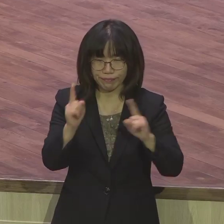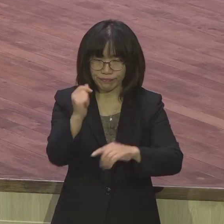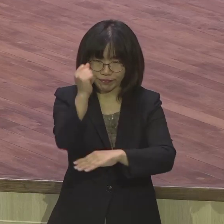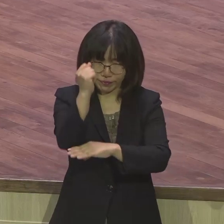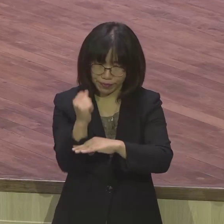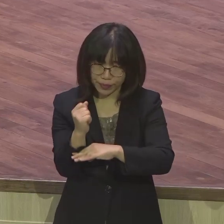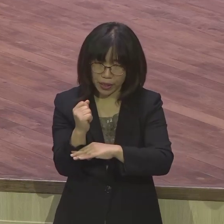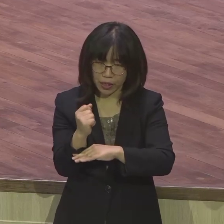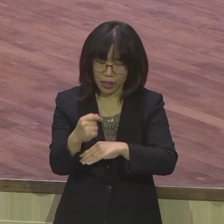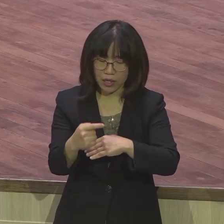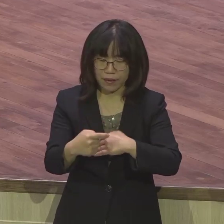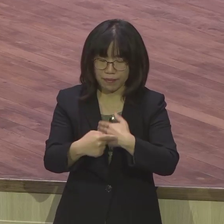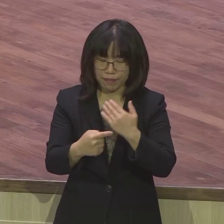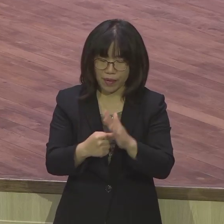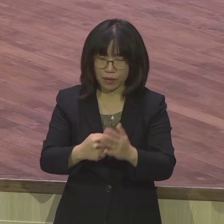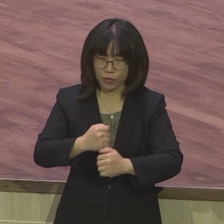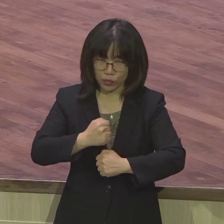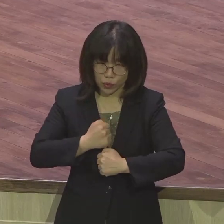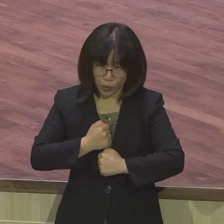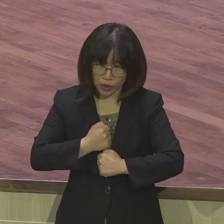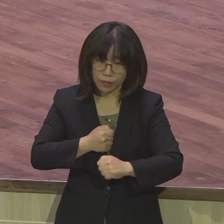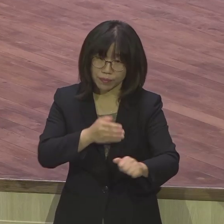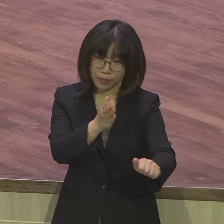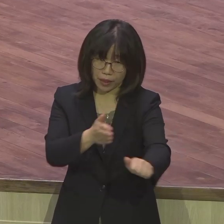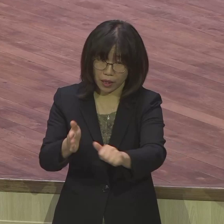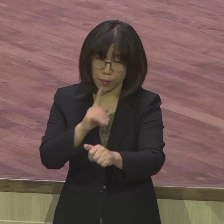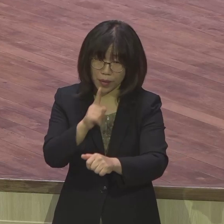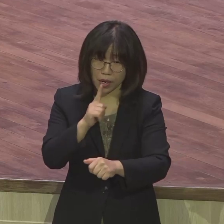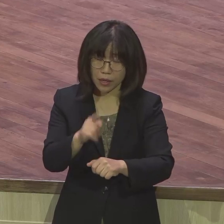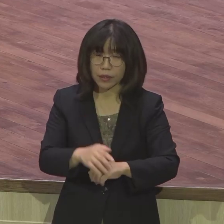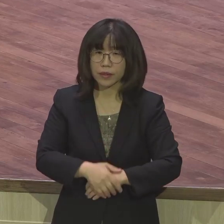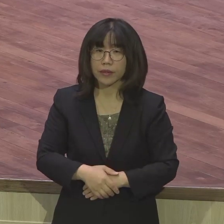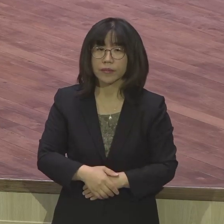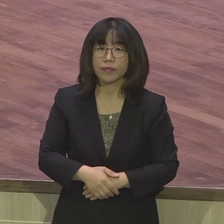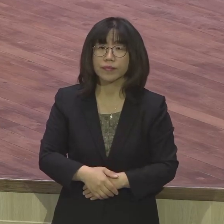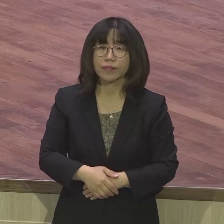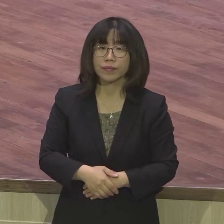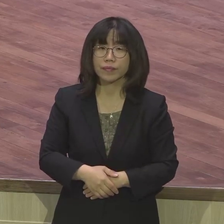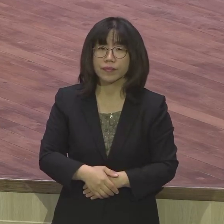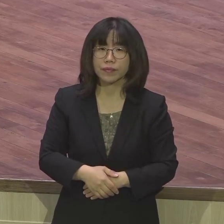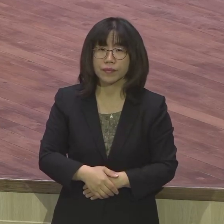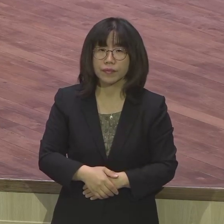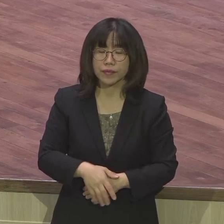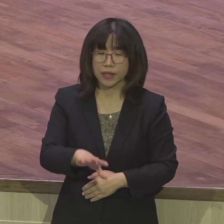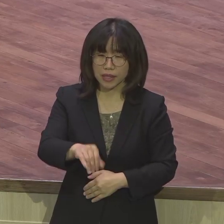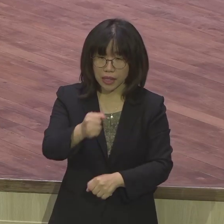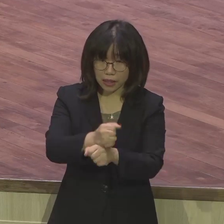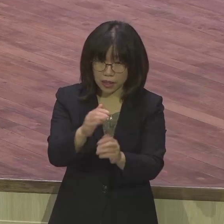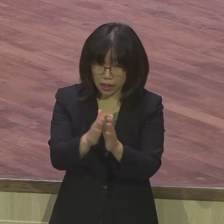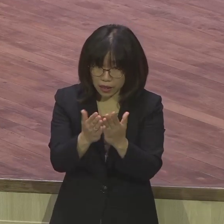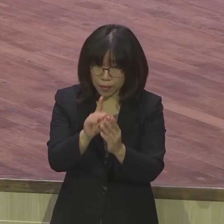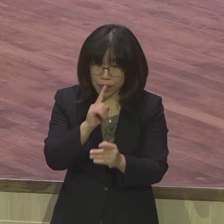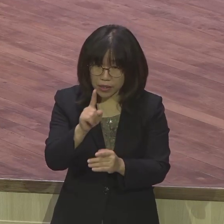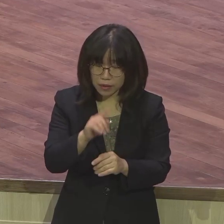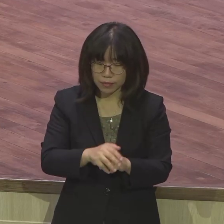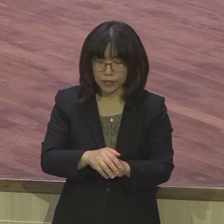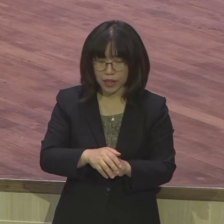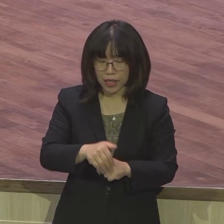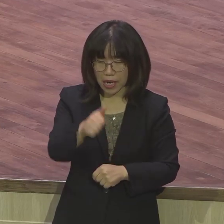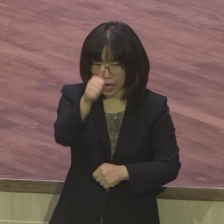이 사단이라는 존재는 여러분이 잘 아는 것처럼 창세기 3장 1절에서 5절에 아담과 하와를 넘어뜨리던 장본입니다.